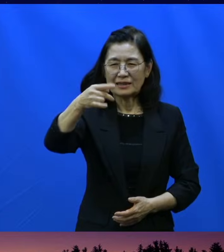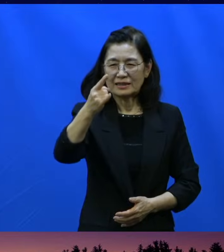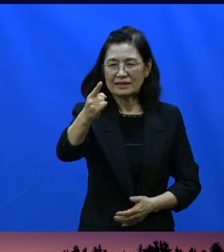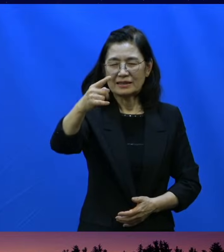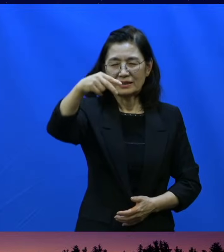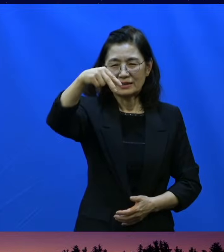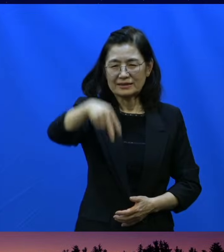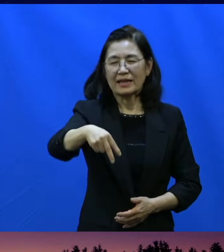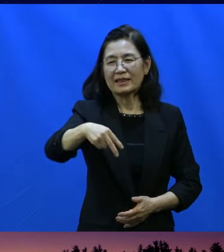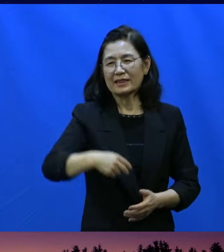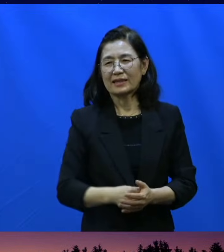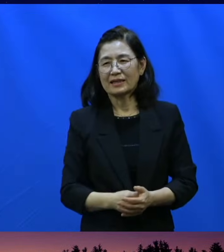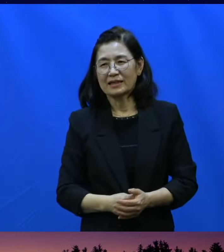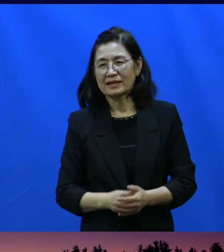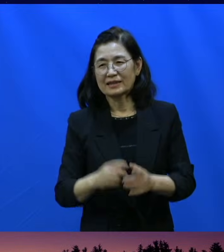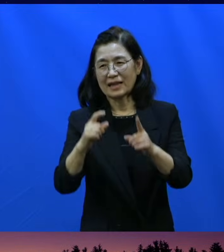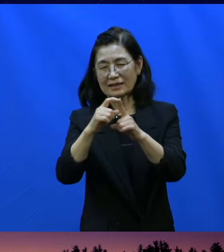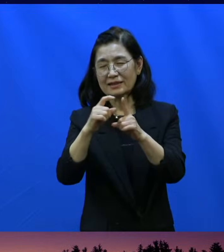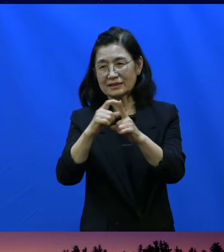세련됐죠?